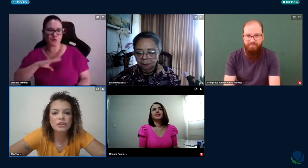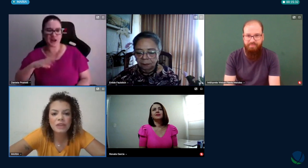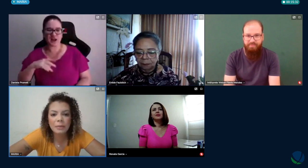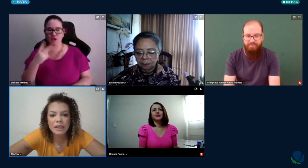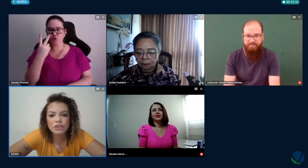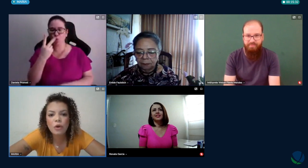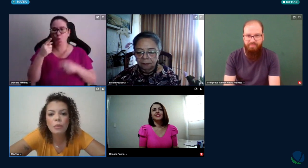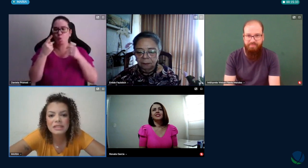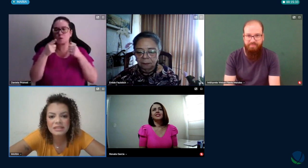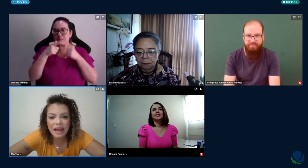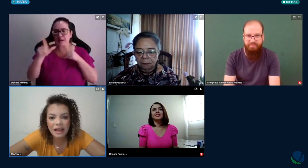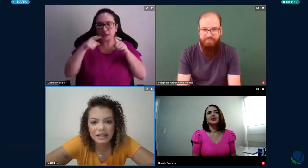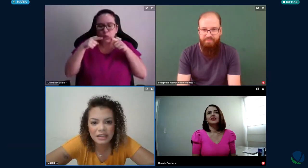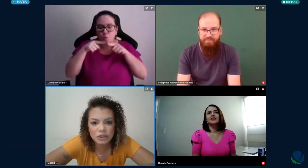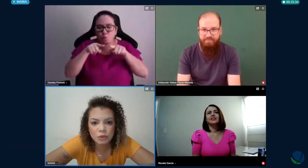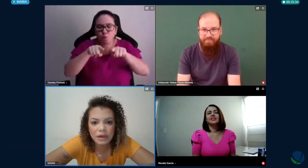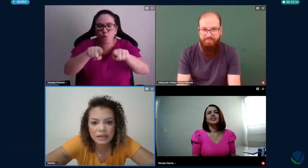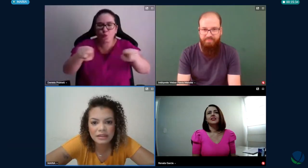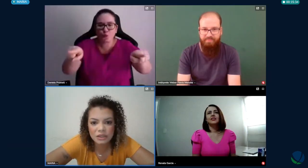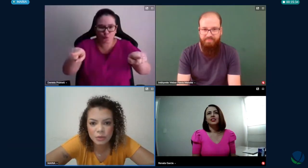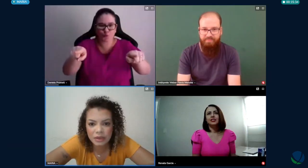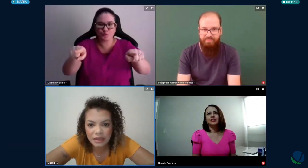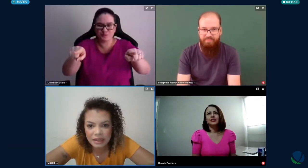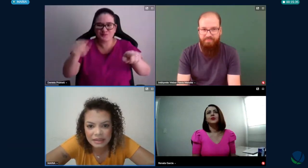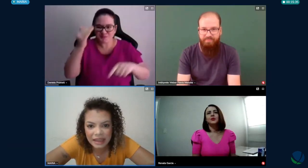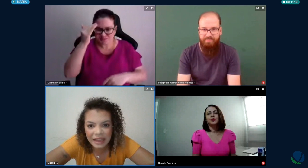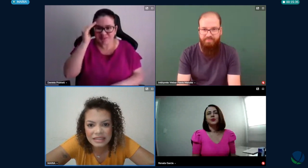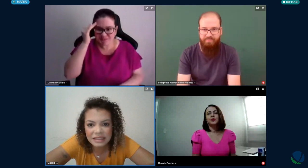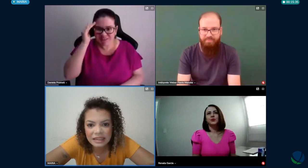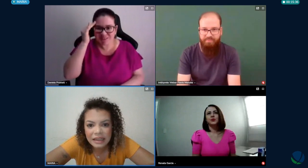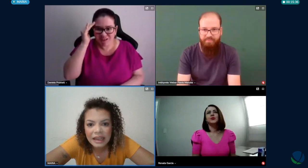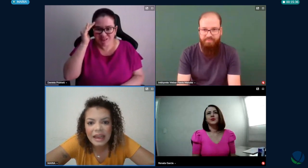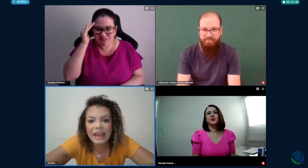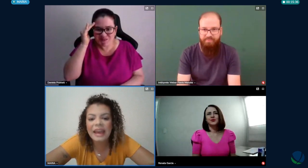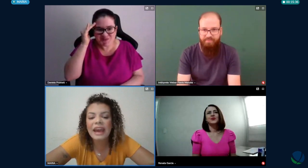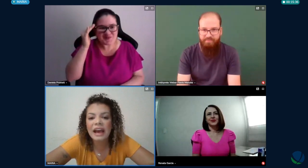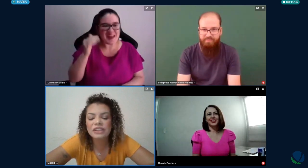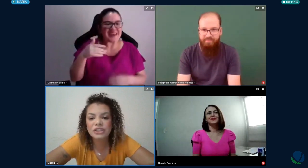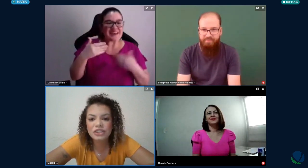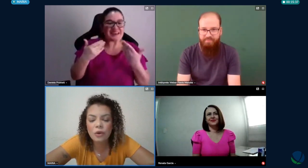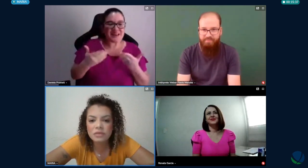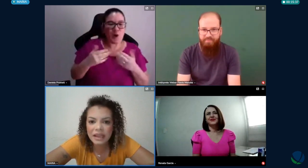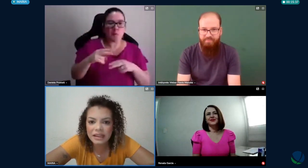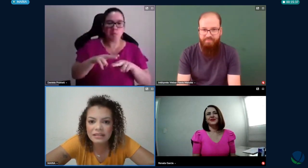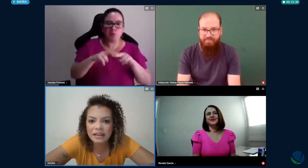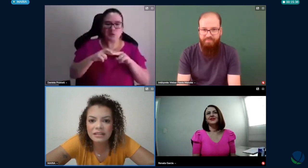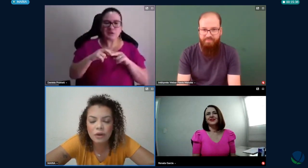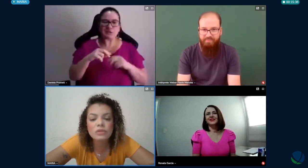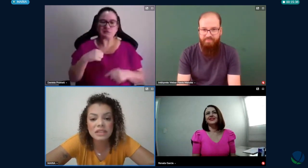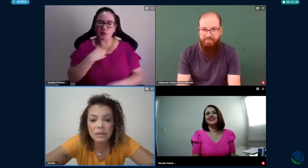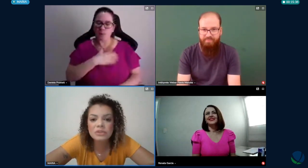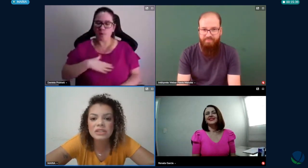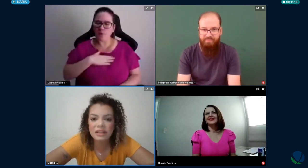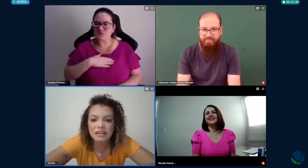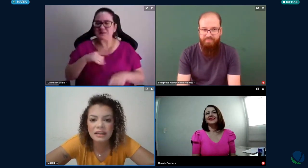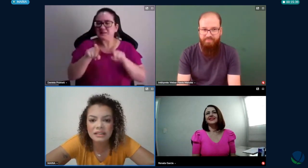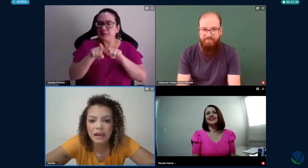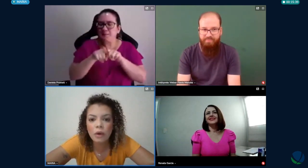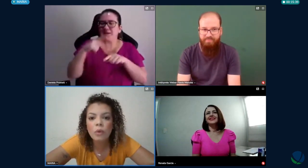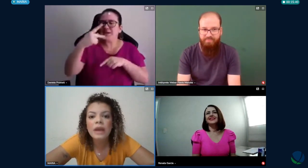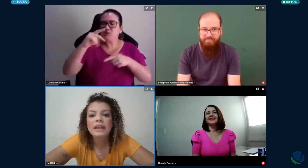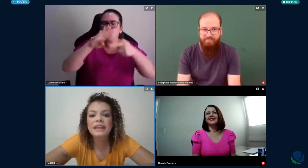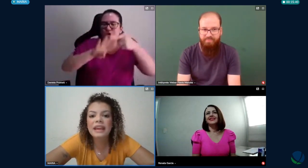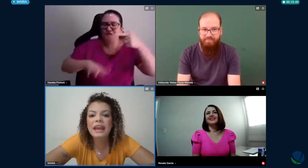construído linguisticamente como está na sua tese, a gente consegue entender, conseguimos